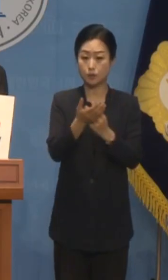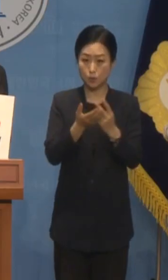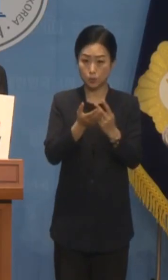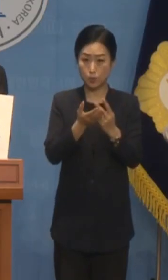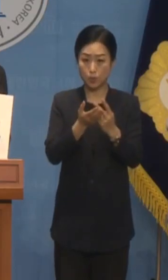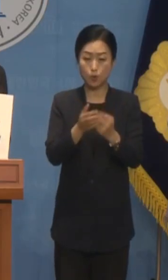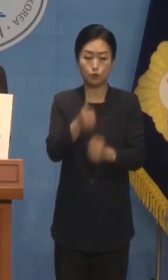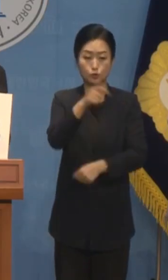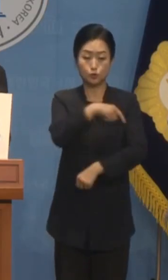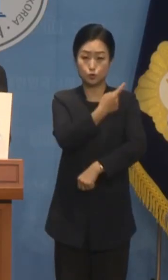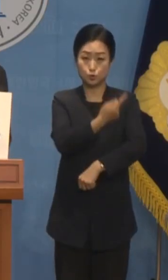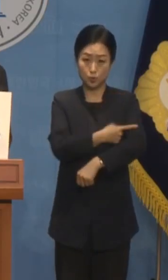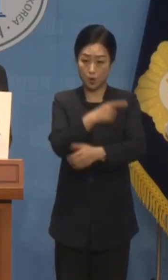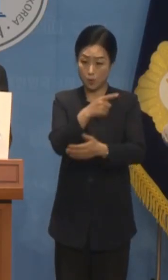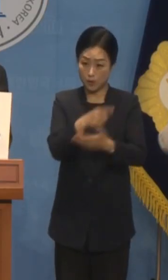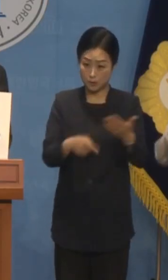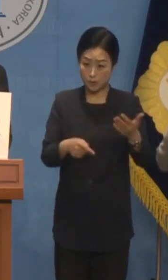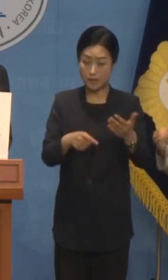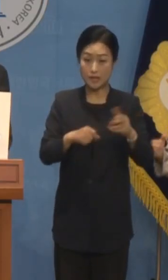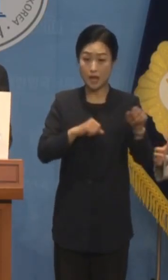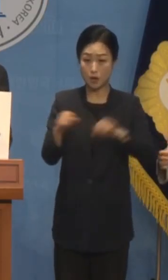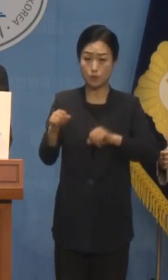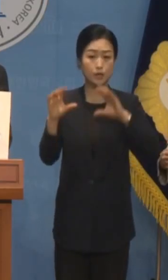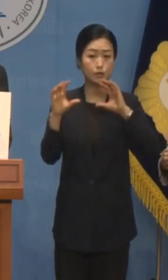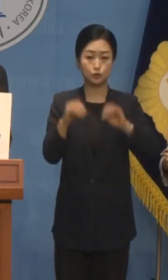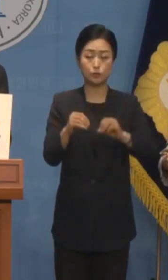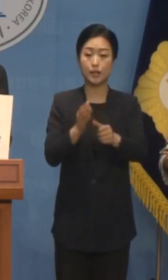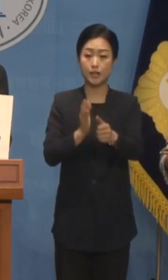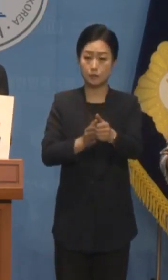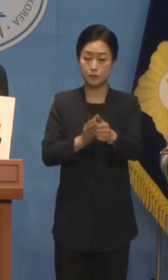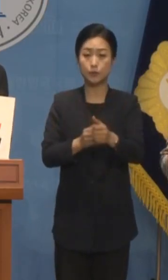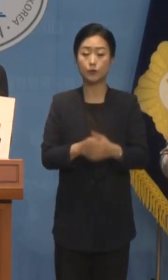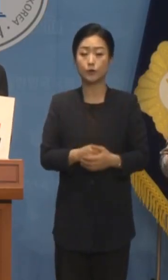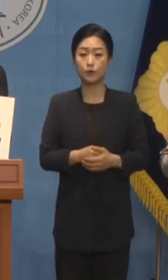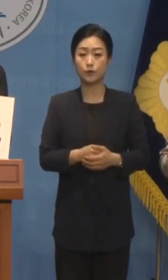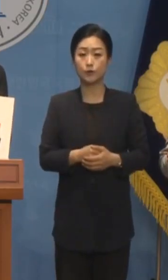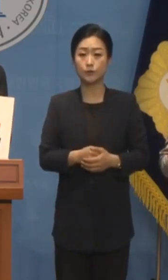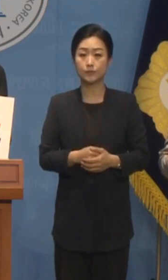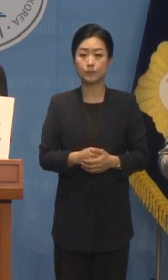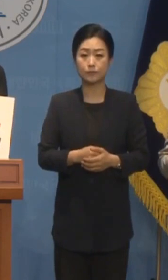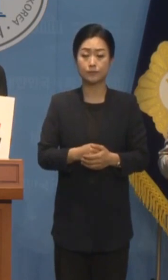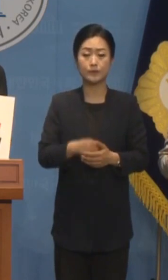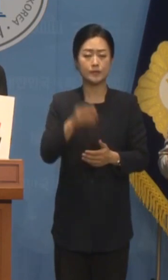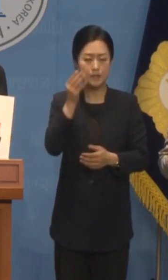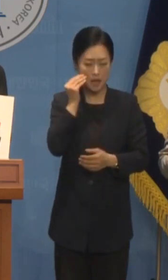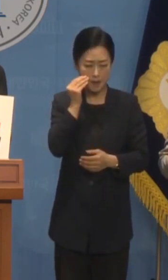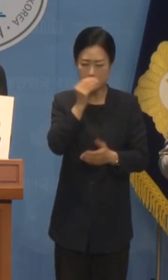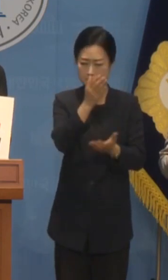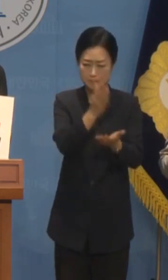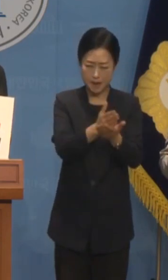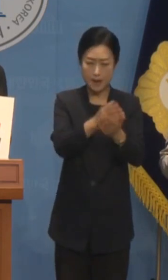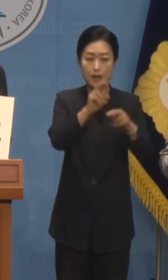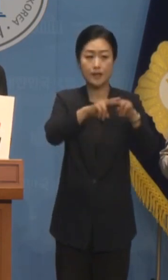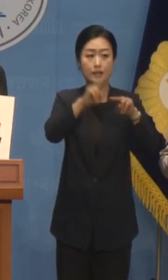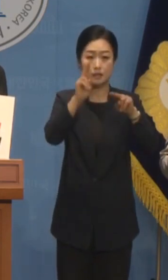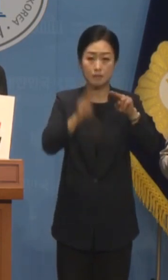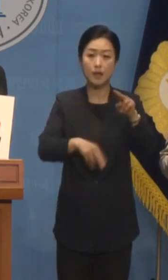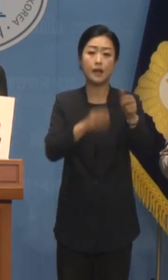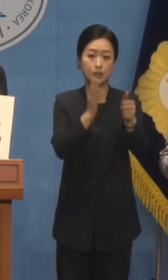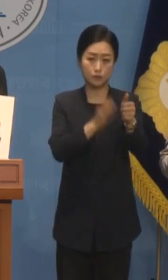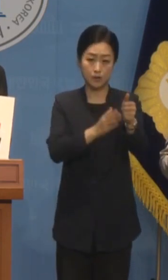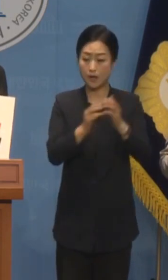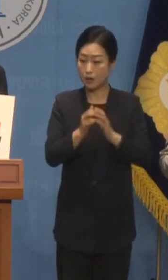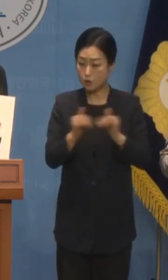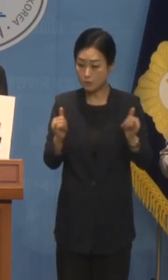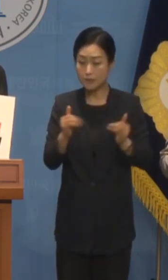역시 당장 중단되어야 합니다. 윤석열 정부는 아무것도 하지 말고 이제는 내려와라 라고 하는